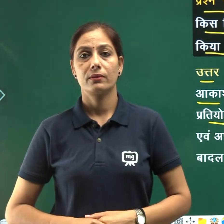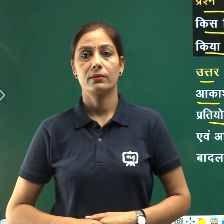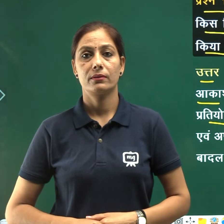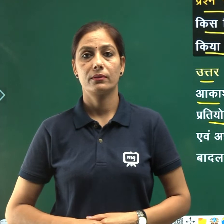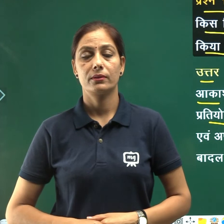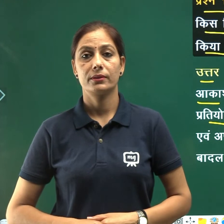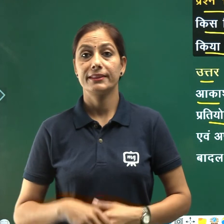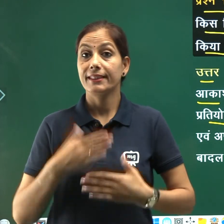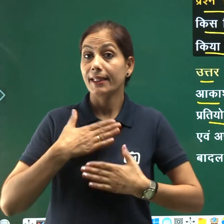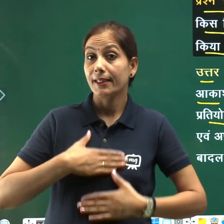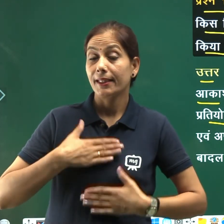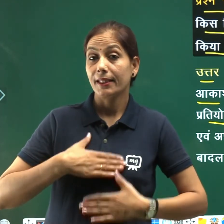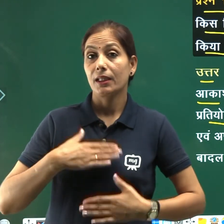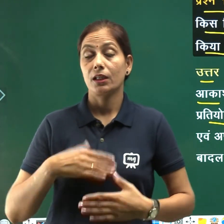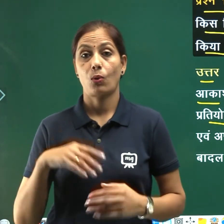धीर वीर